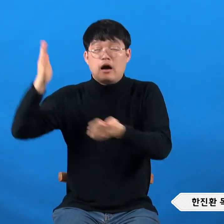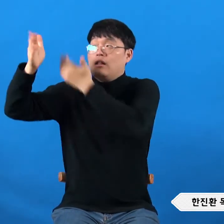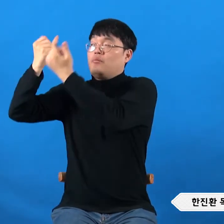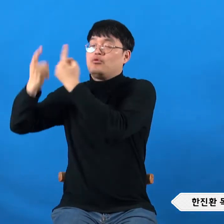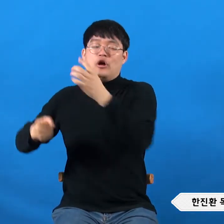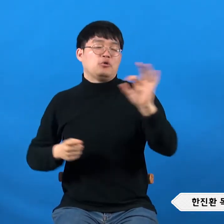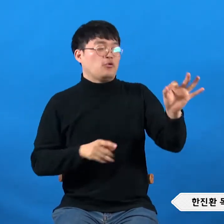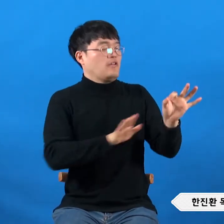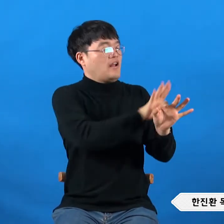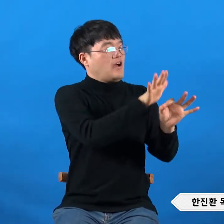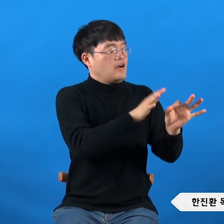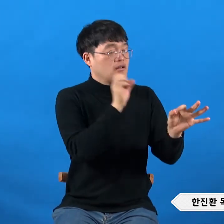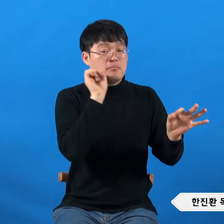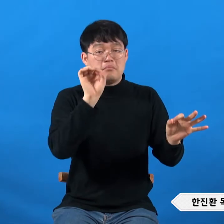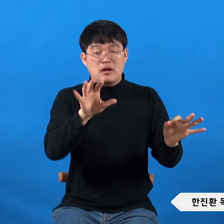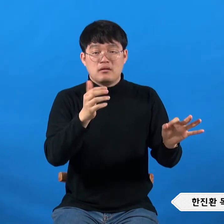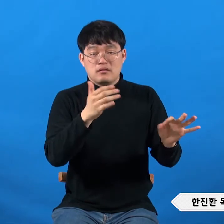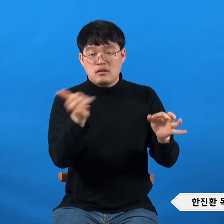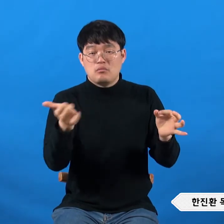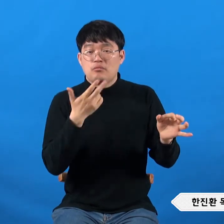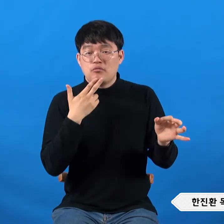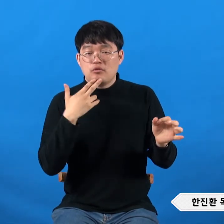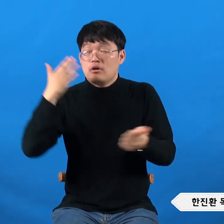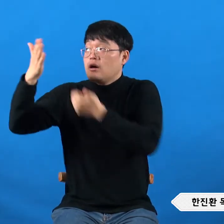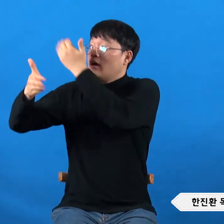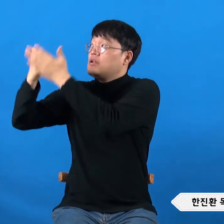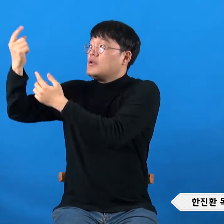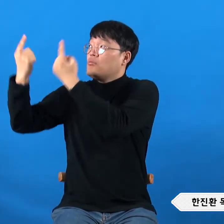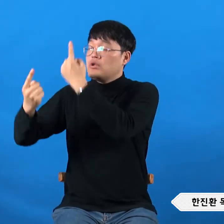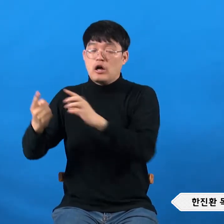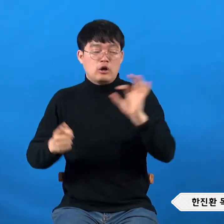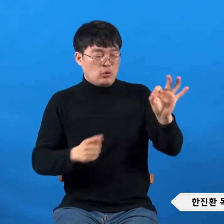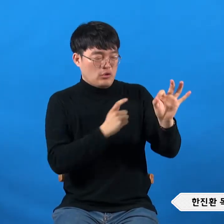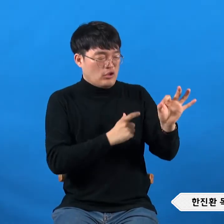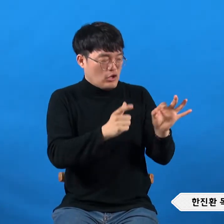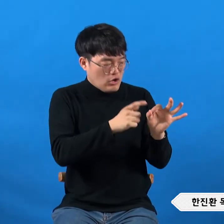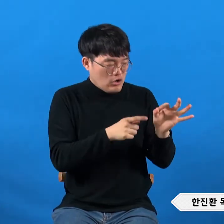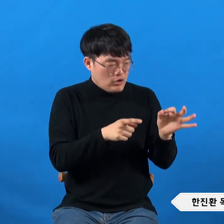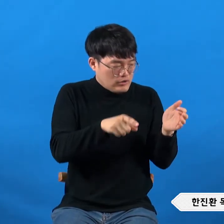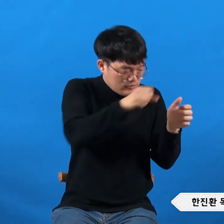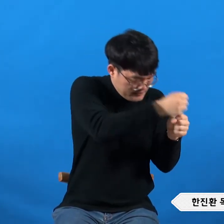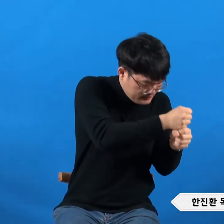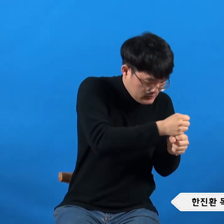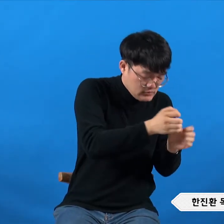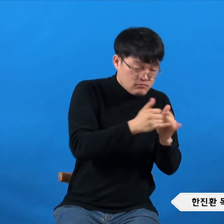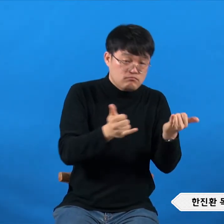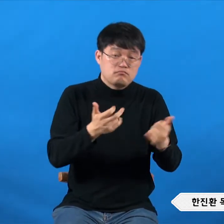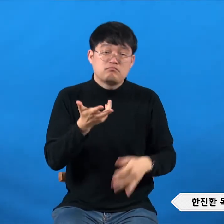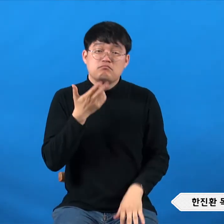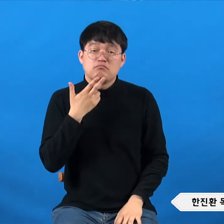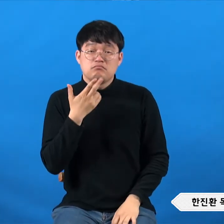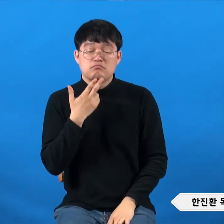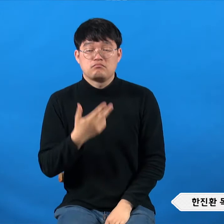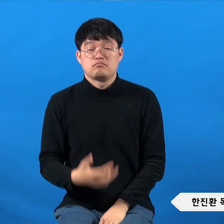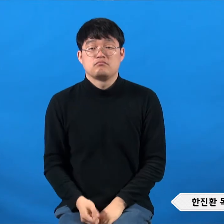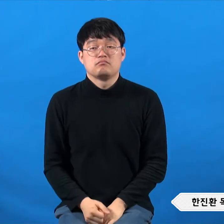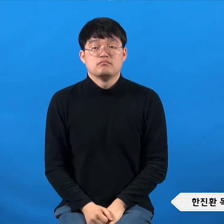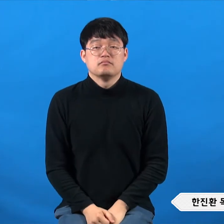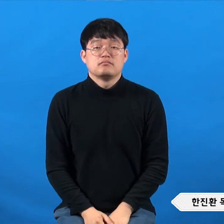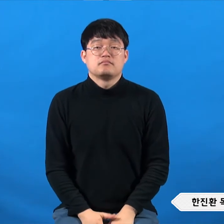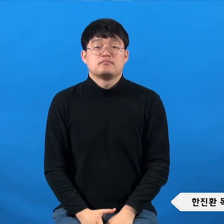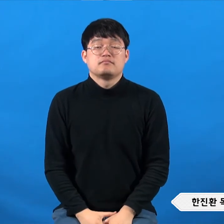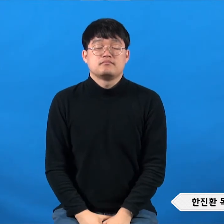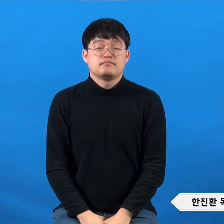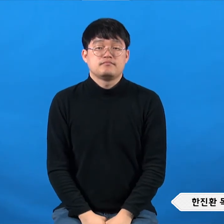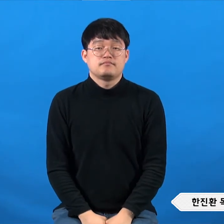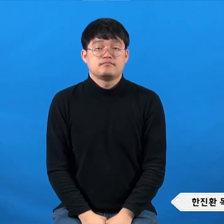없습니다. 나는 하나님보다 돈을 더 의지한다 대놓고 그렇게 말하는 사람은 없습니다. 또 그러고